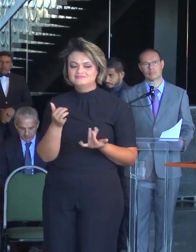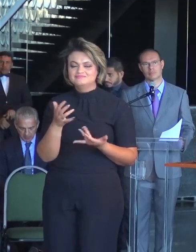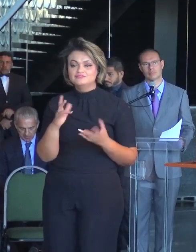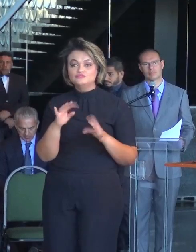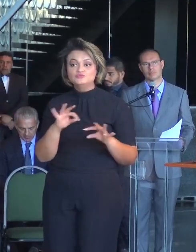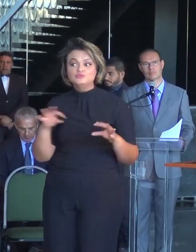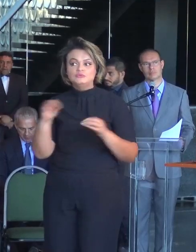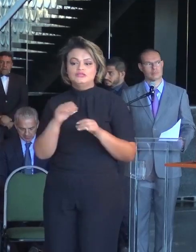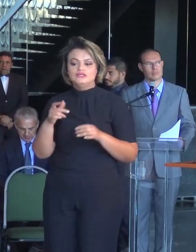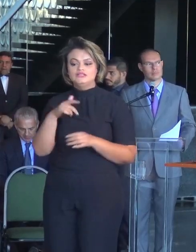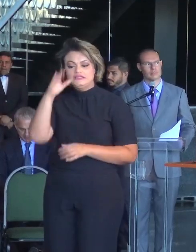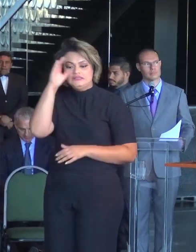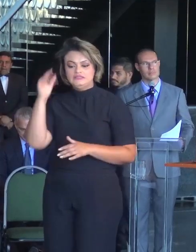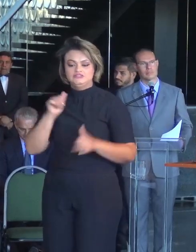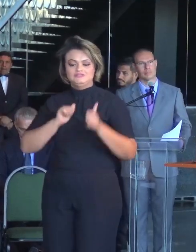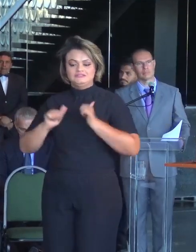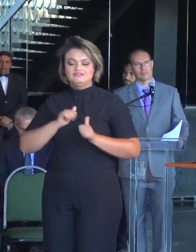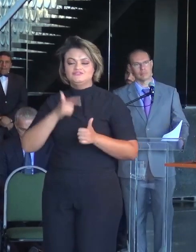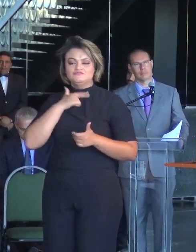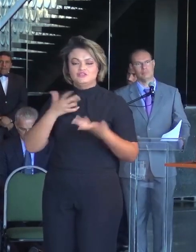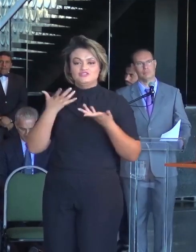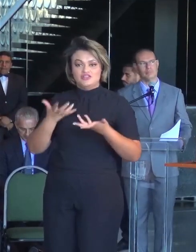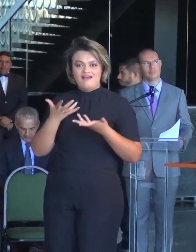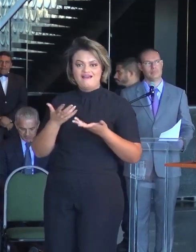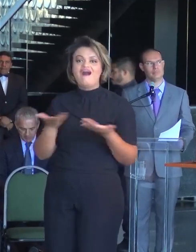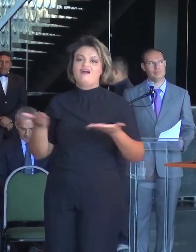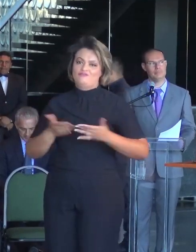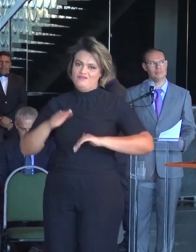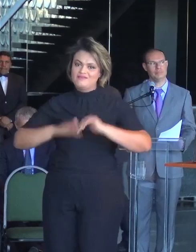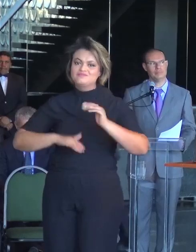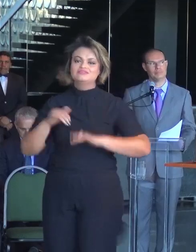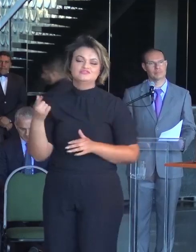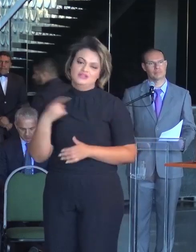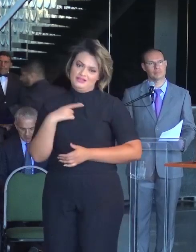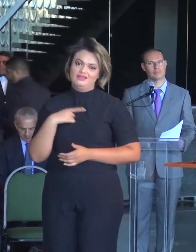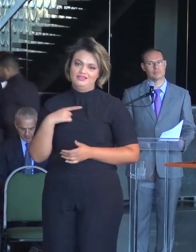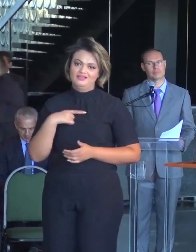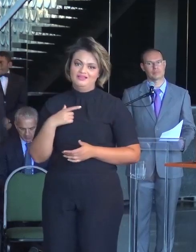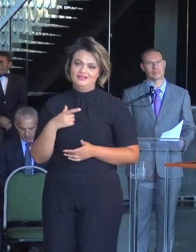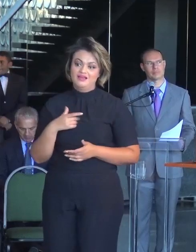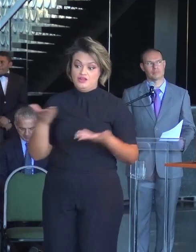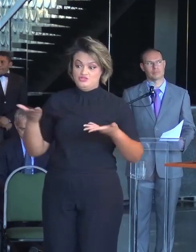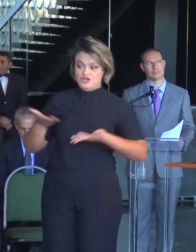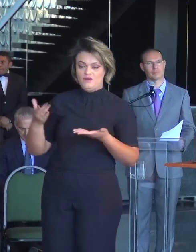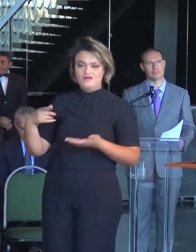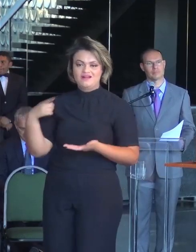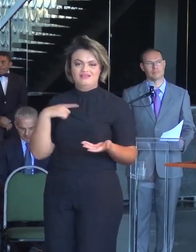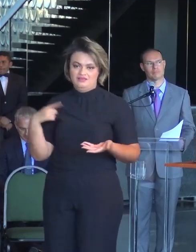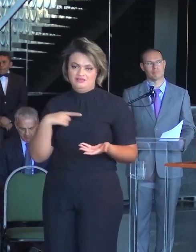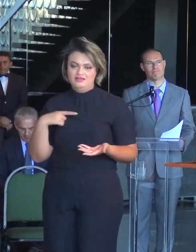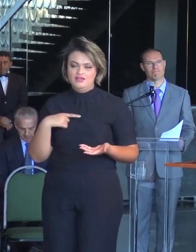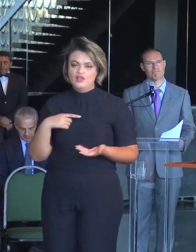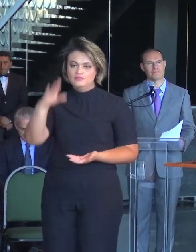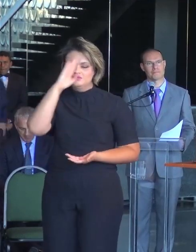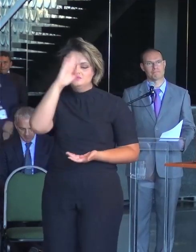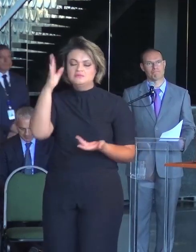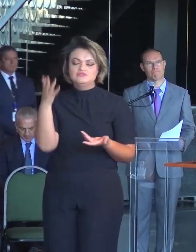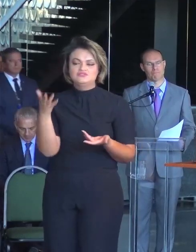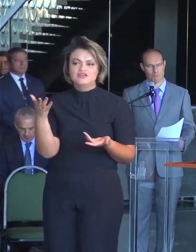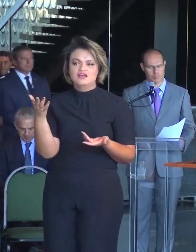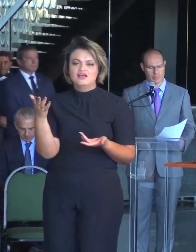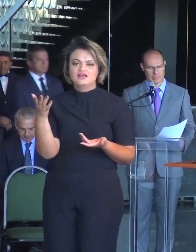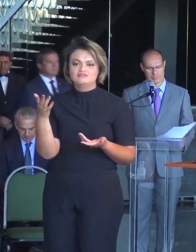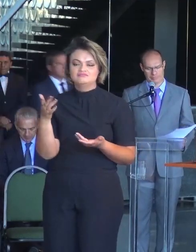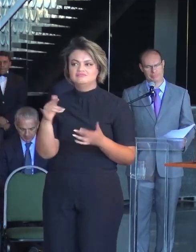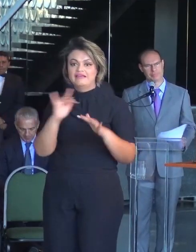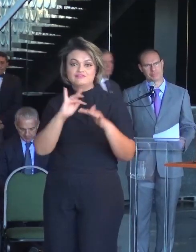a toda a expectativa da sociedade de consumo atual, principalmente, com